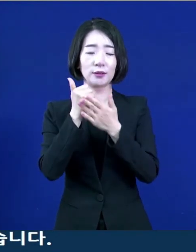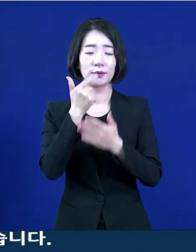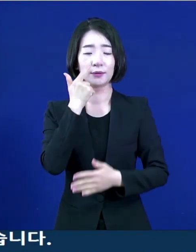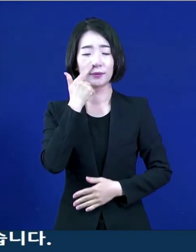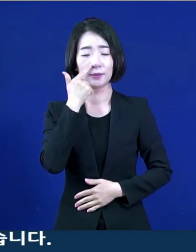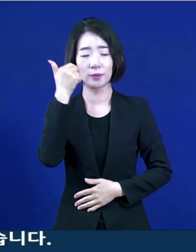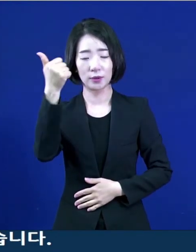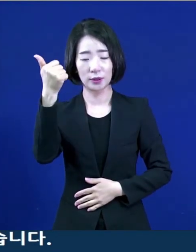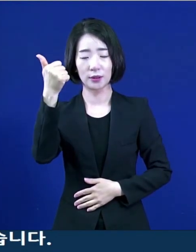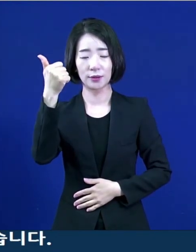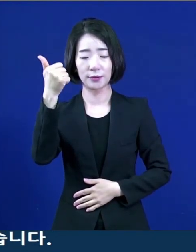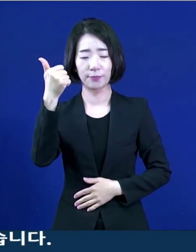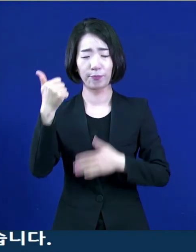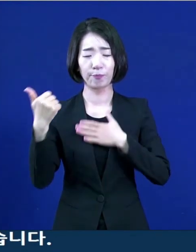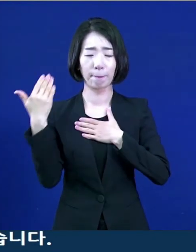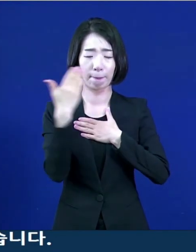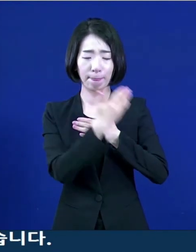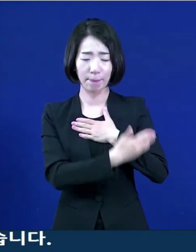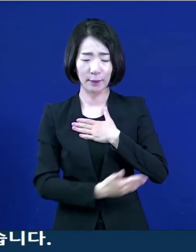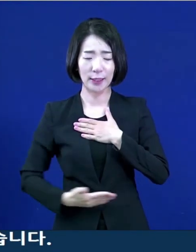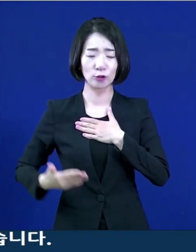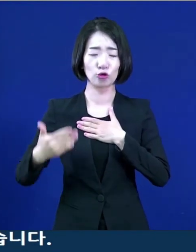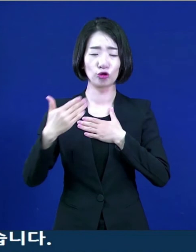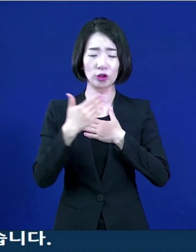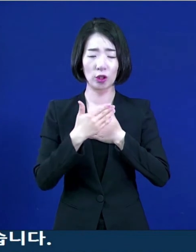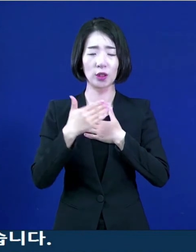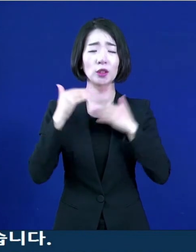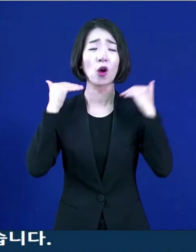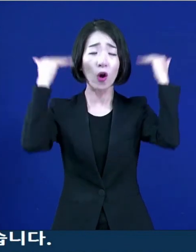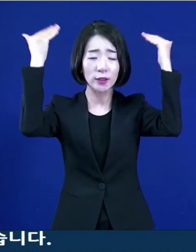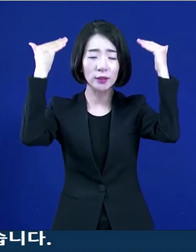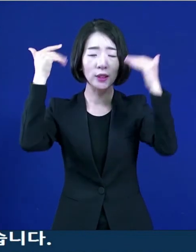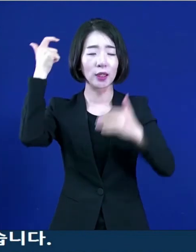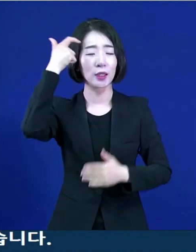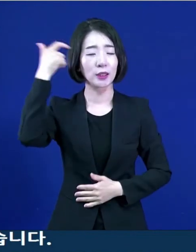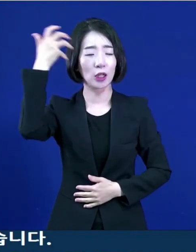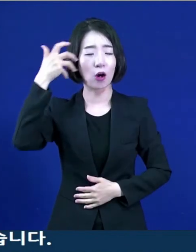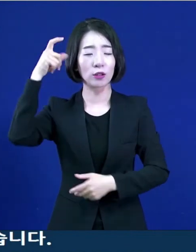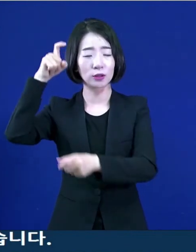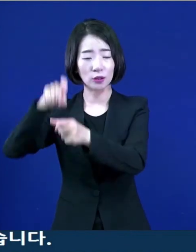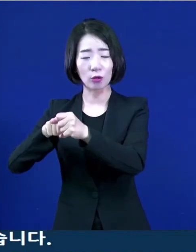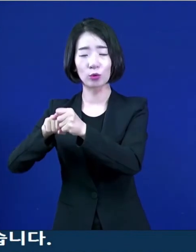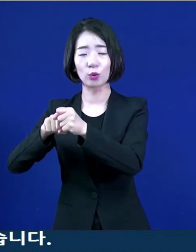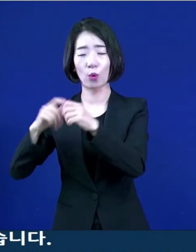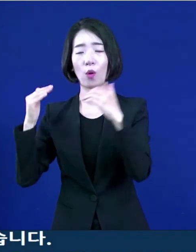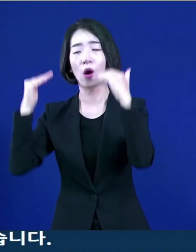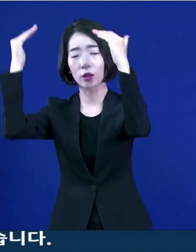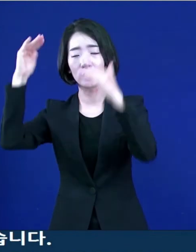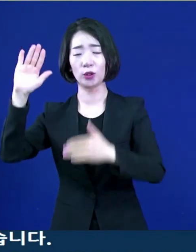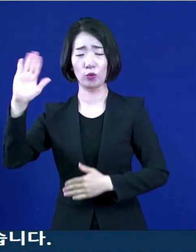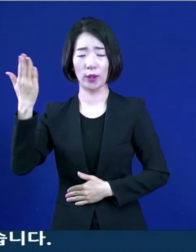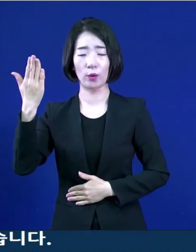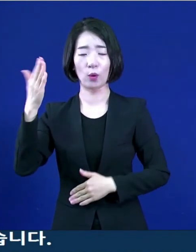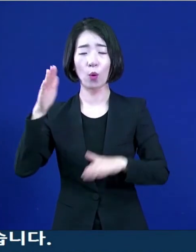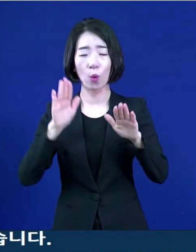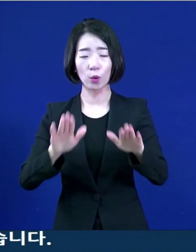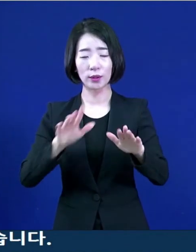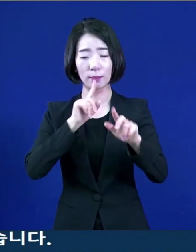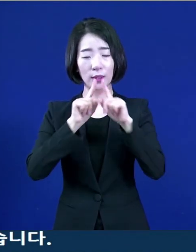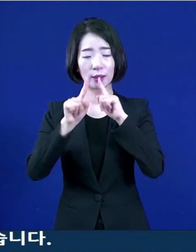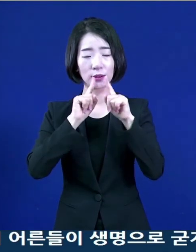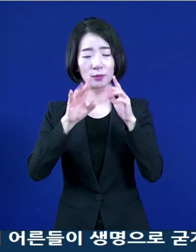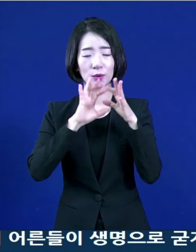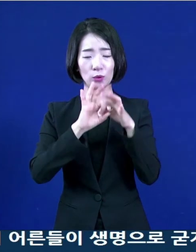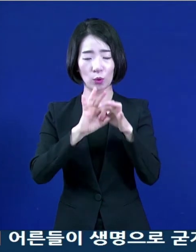육적인 어른들이 영적으로 어른되게 하시고 오늘 말씀을 통하여 배운 것처럼